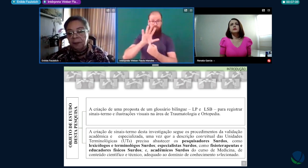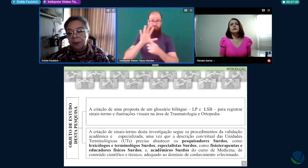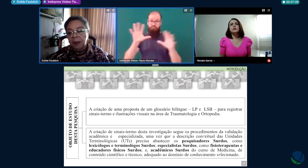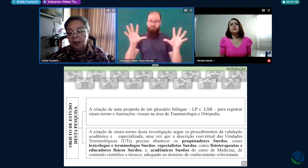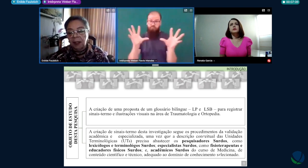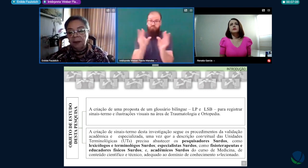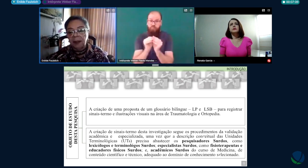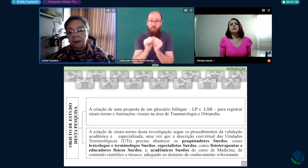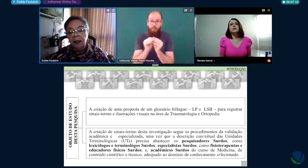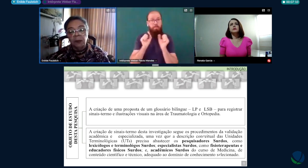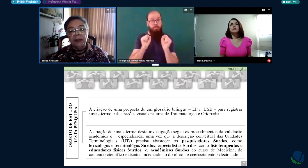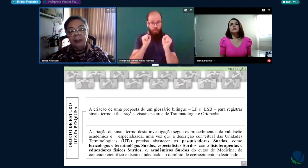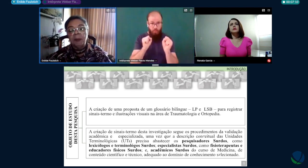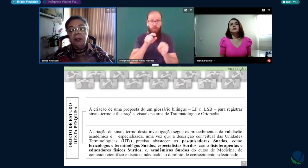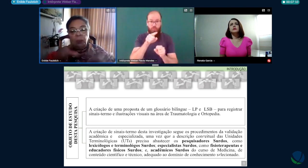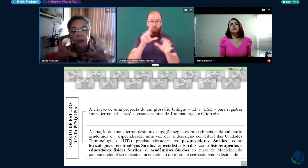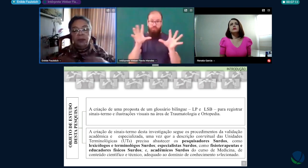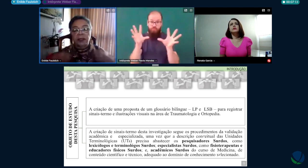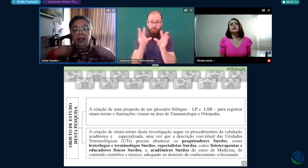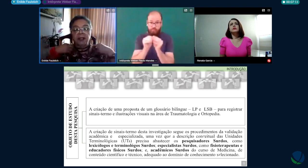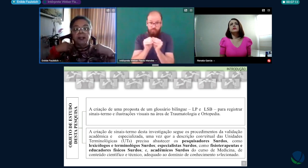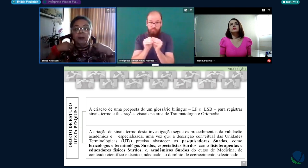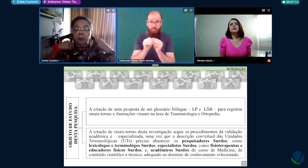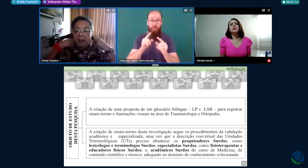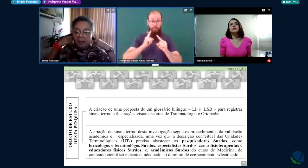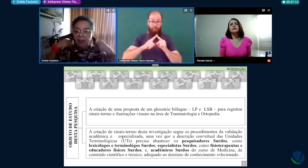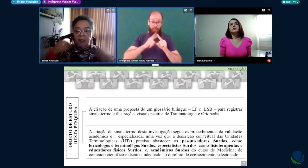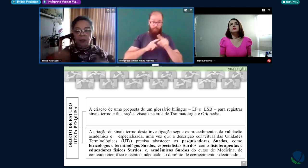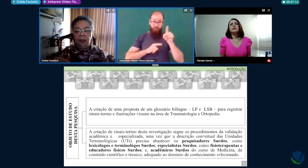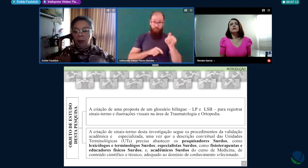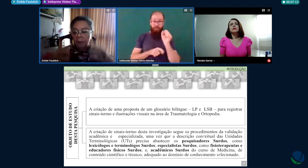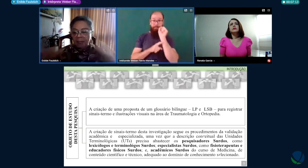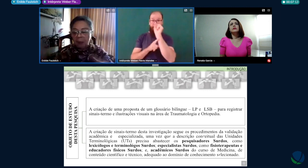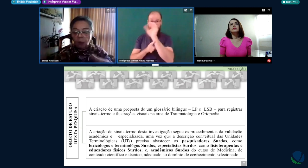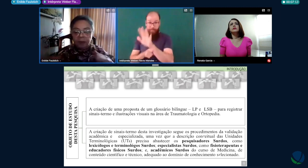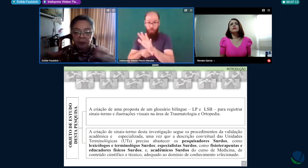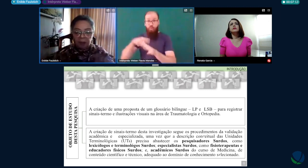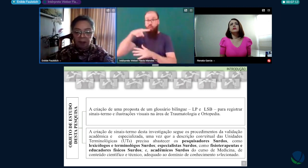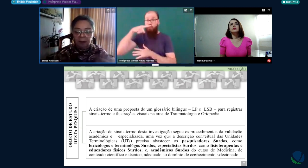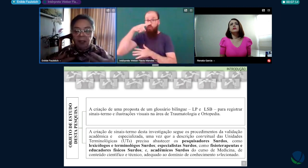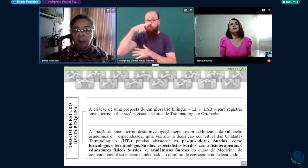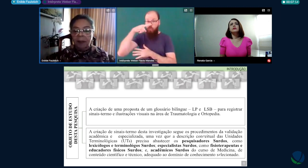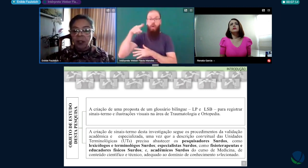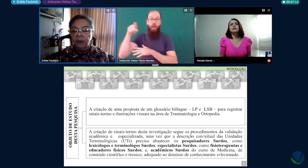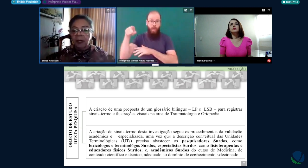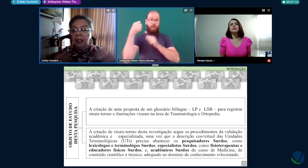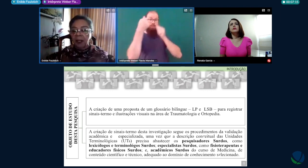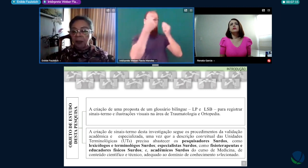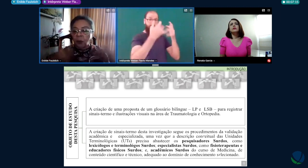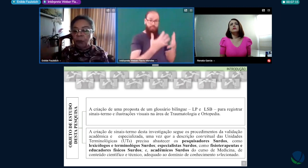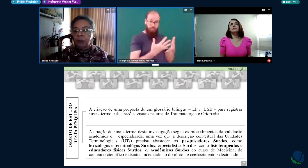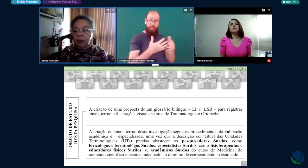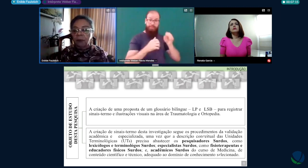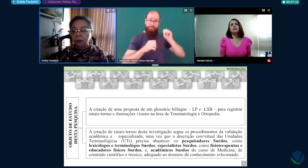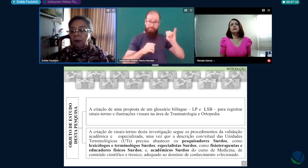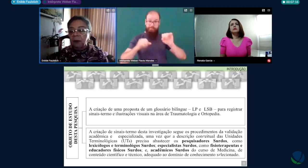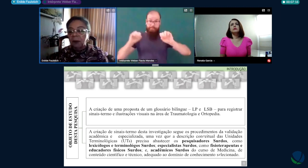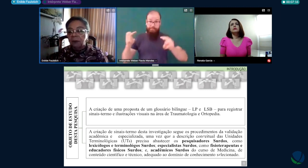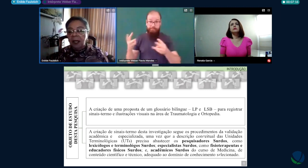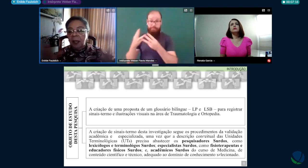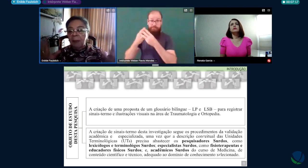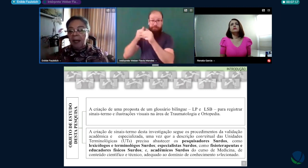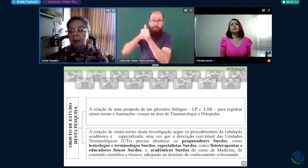sucinta, tá? Quando ela me mandou os slides, eu expliquei isso. Então, a mesma coisa que está na tela para a gente ficar lendo e ouvindo,